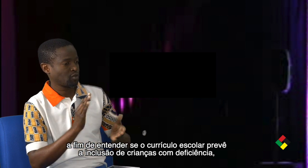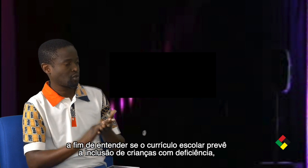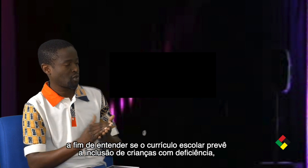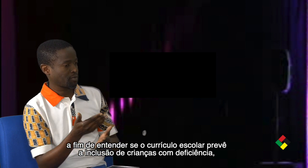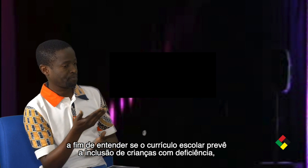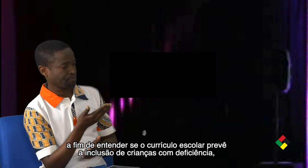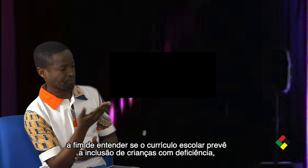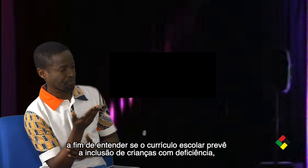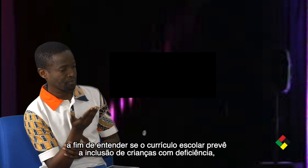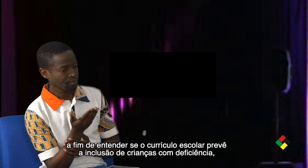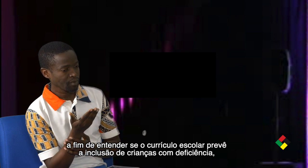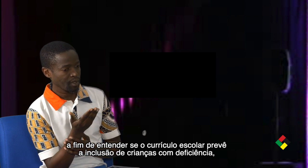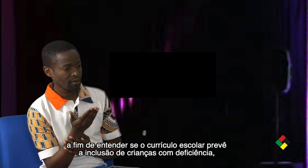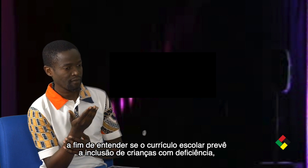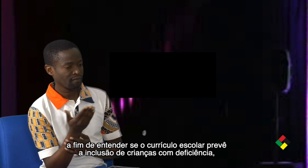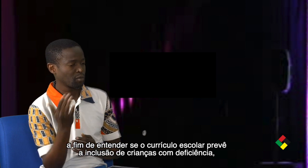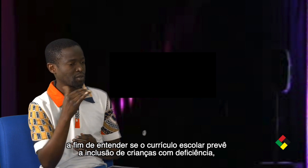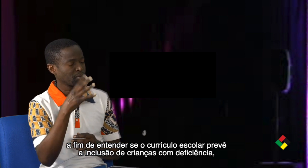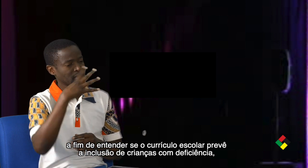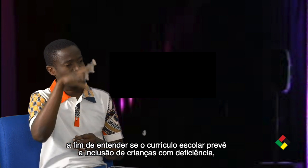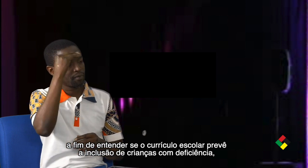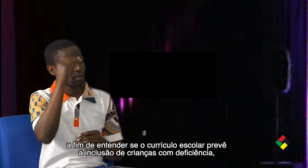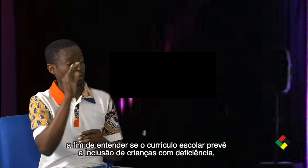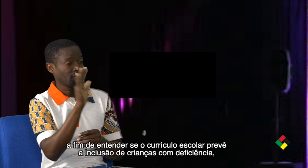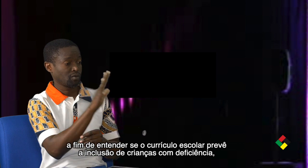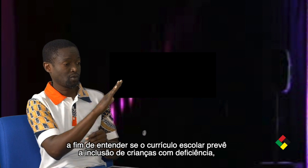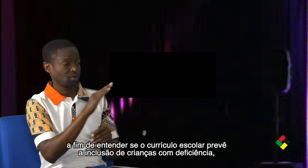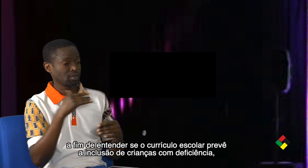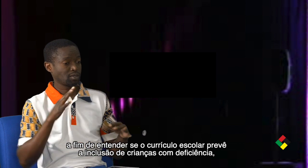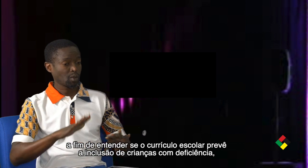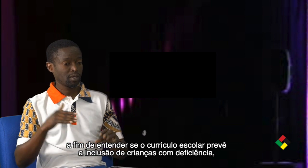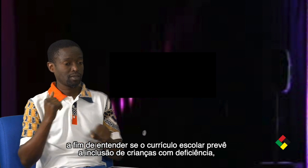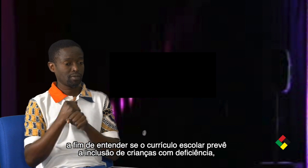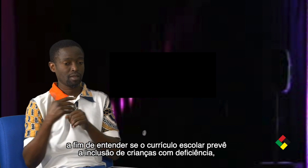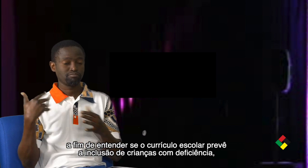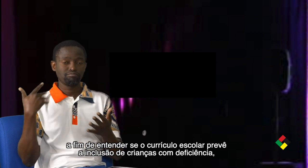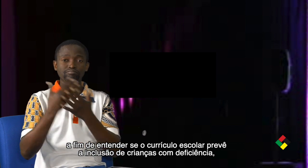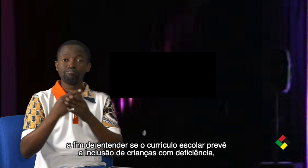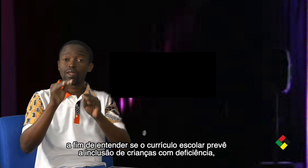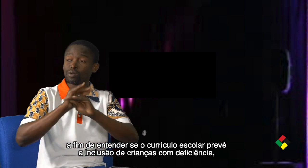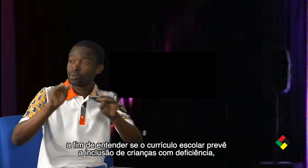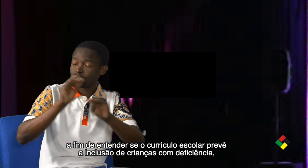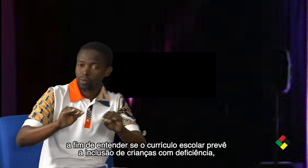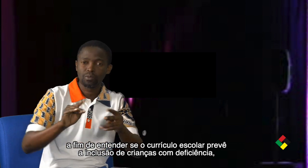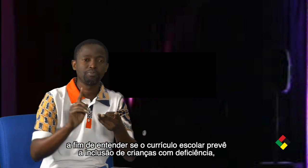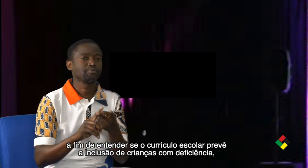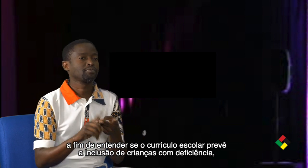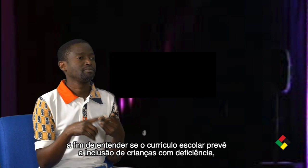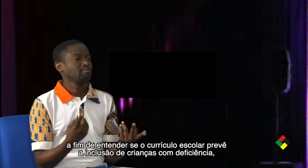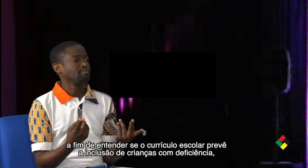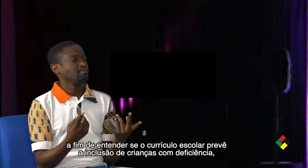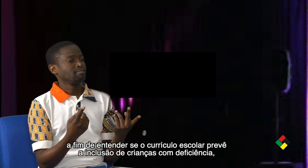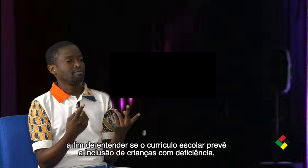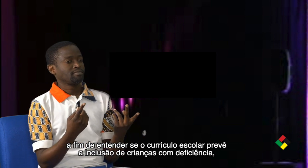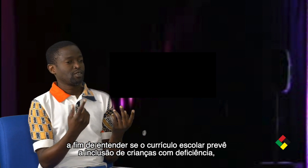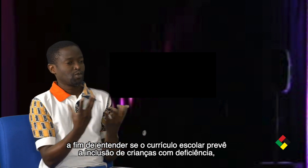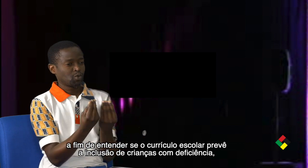deficiência. Nós precisamos de perceber se essas crianças ou as escolas têm ou não